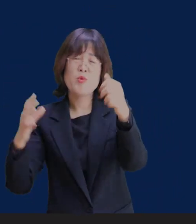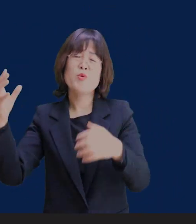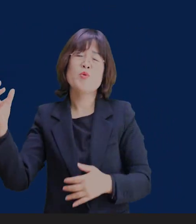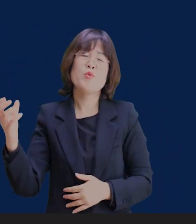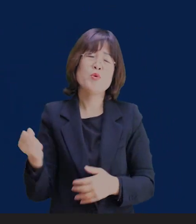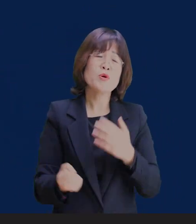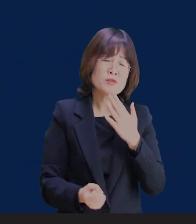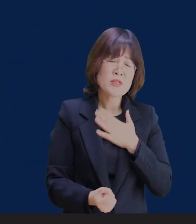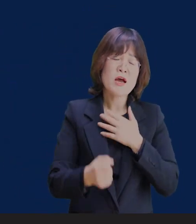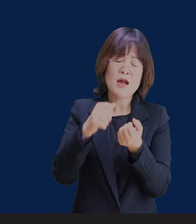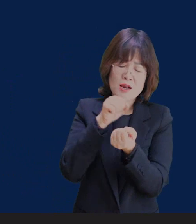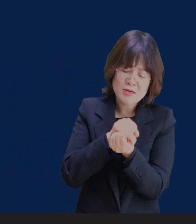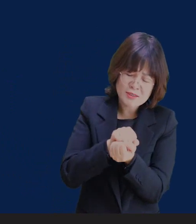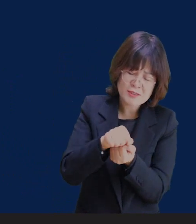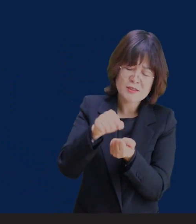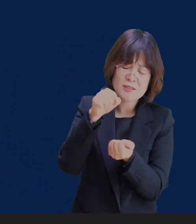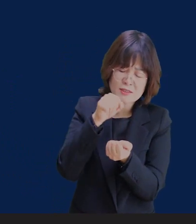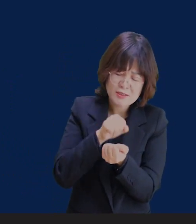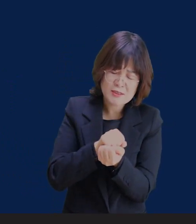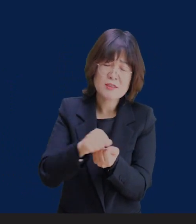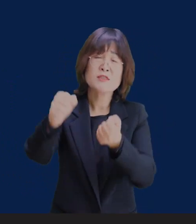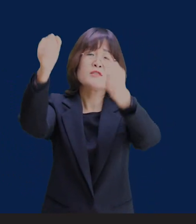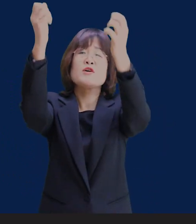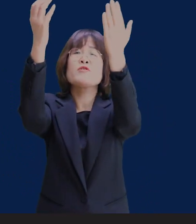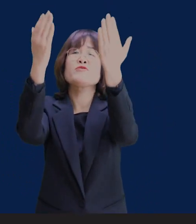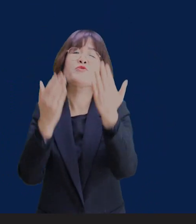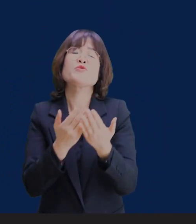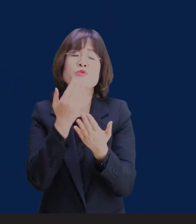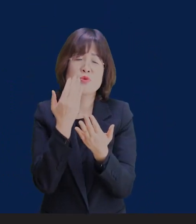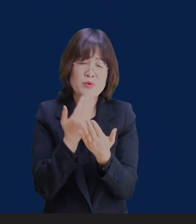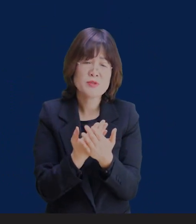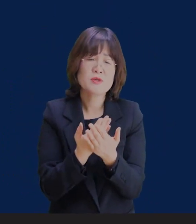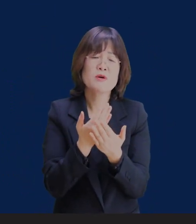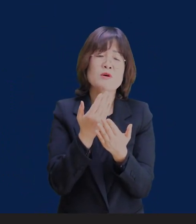십자가의 보혈로 날